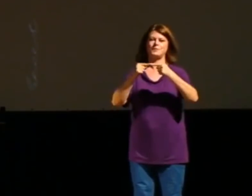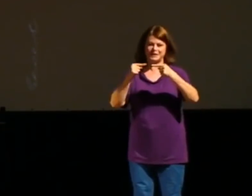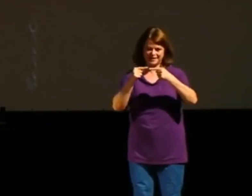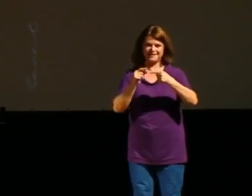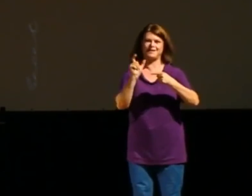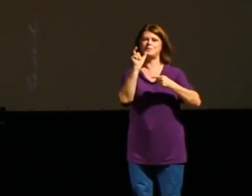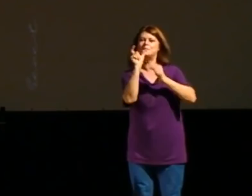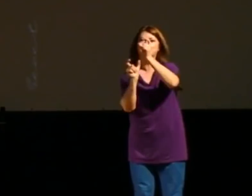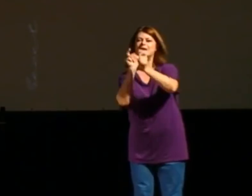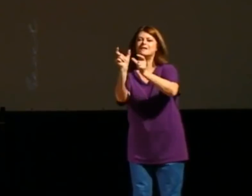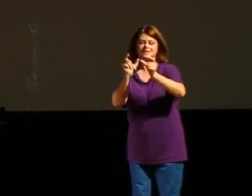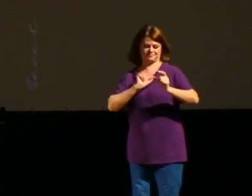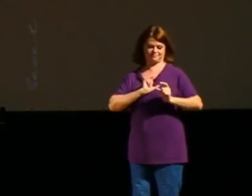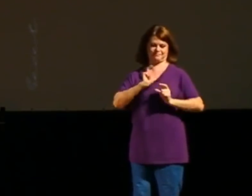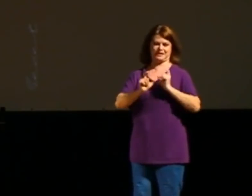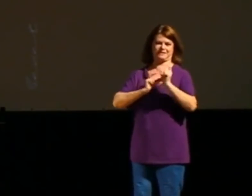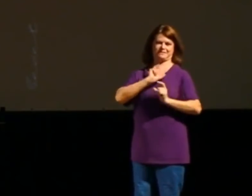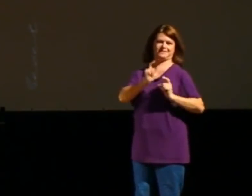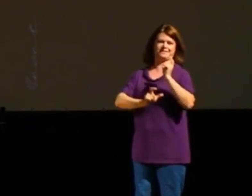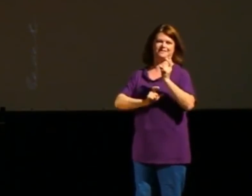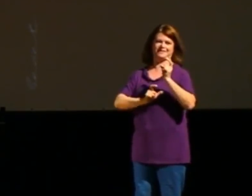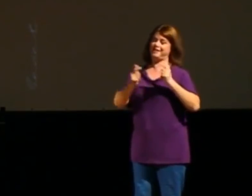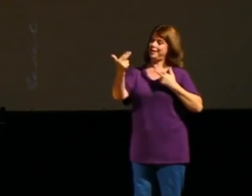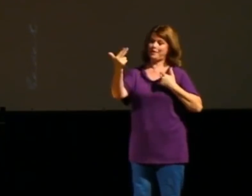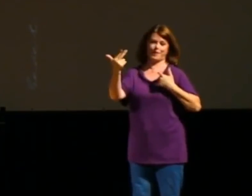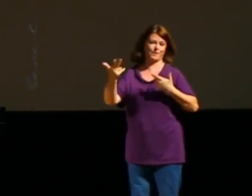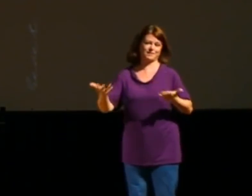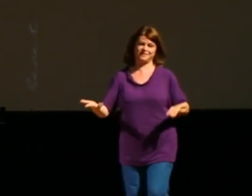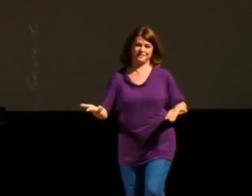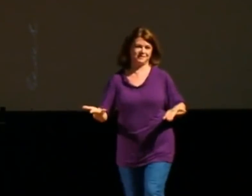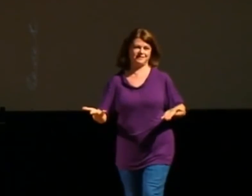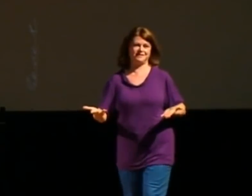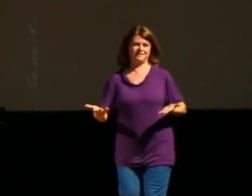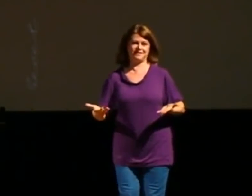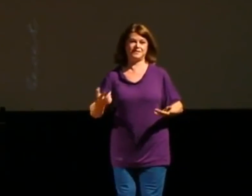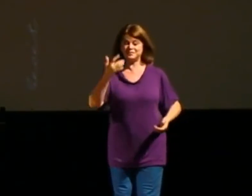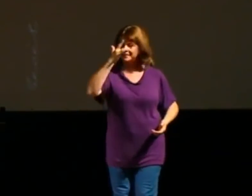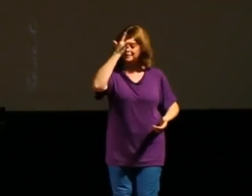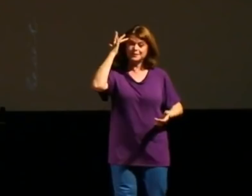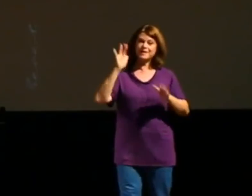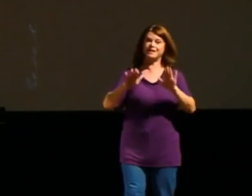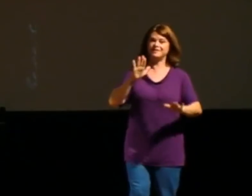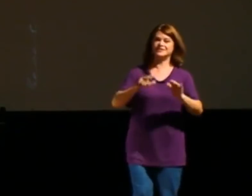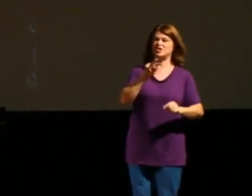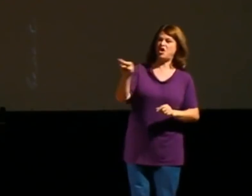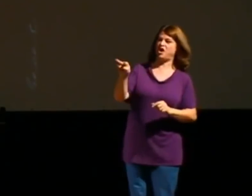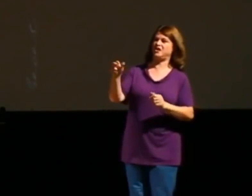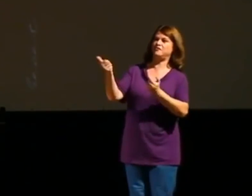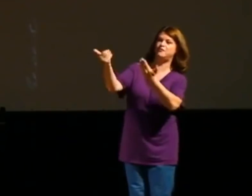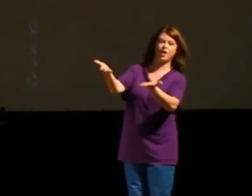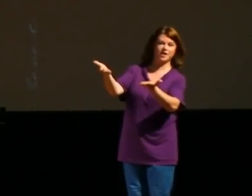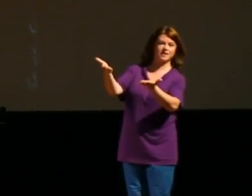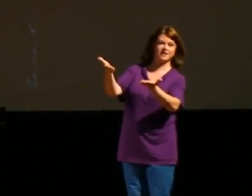gosta de aparência. 2 Timóteo, capítulo 2, verso 15, diz: procura apresentar-te